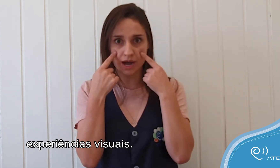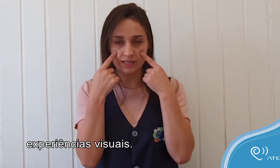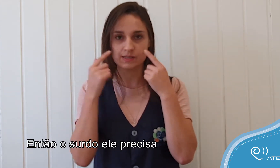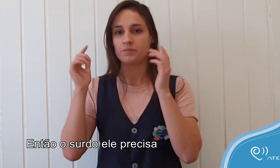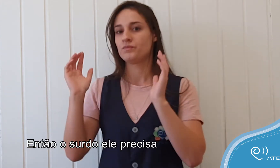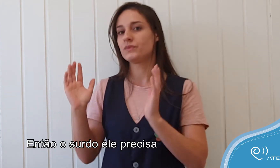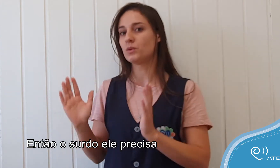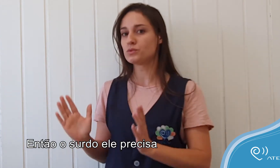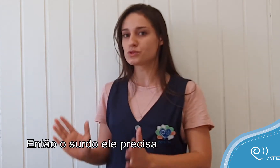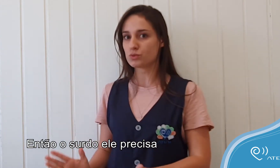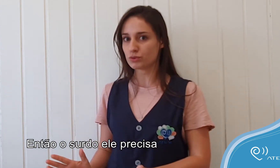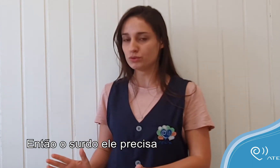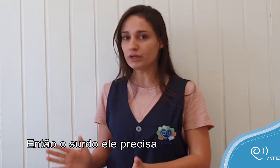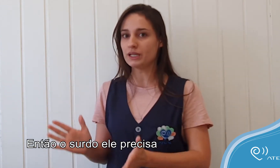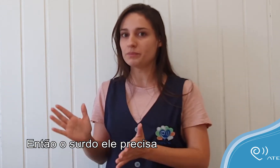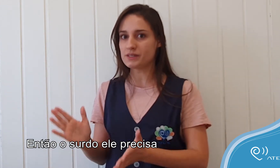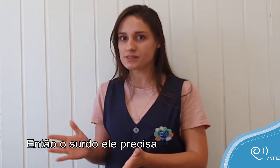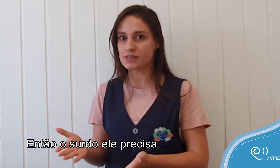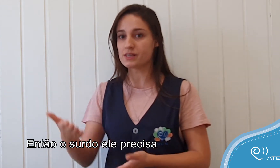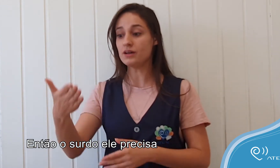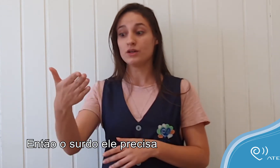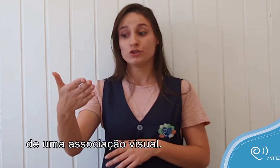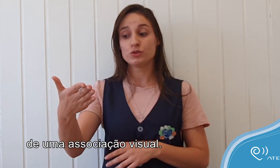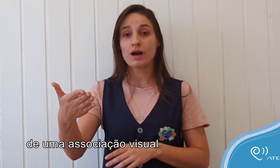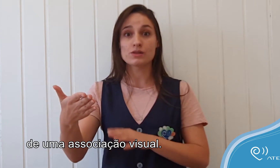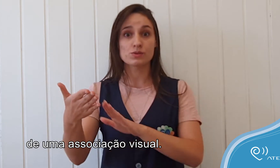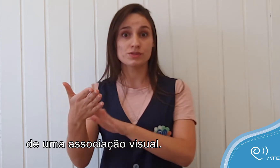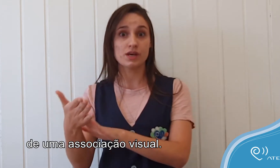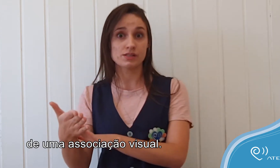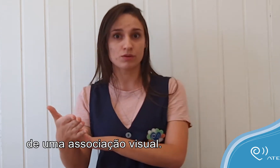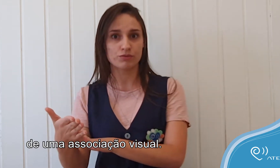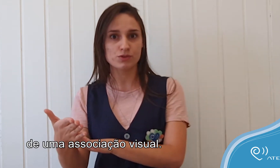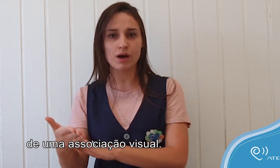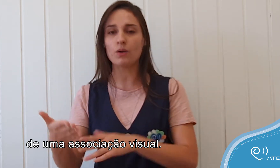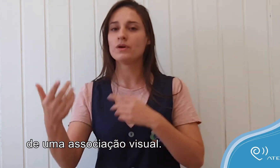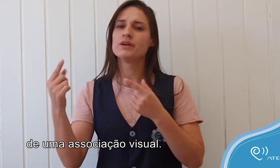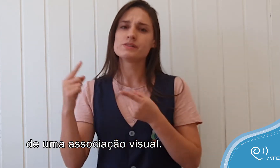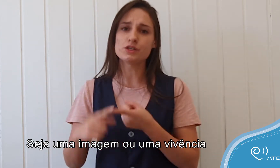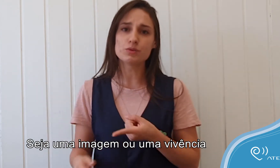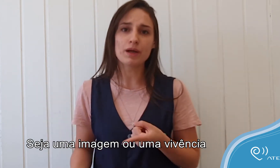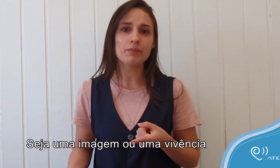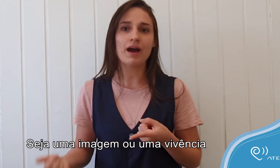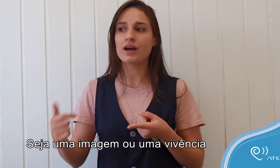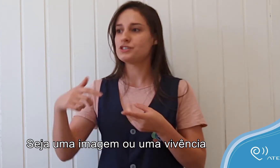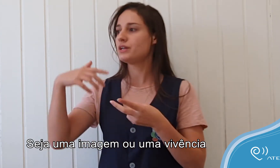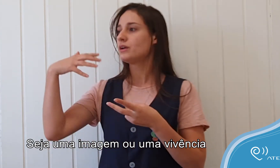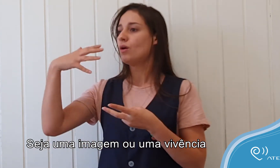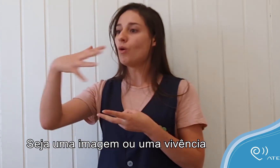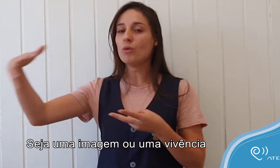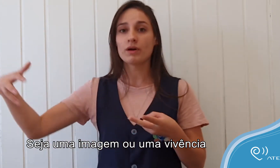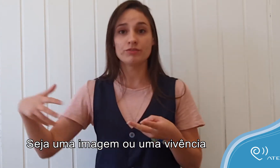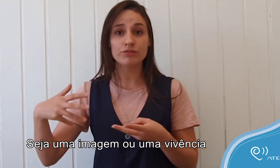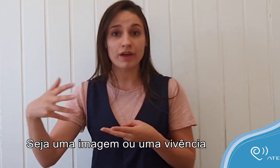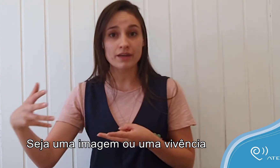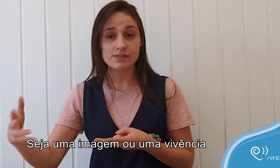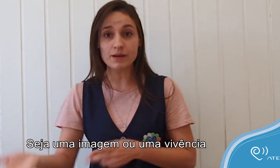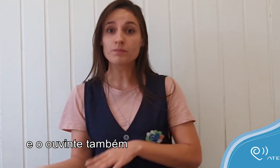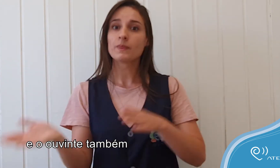visuais. Então o surdo, ele precisa de uma associação visual, seja uma imagem ou uma vivência, e